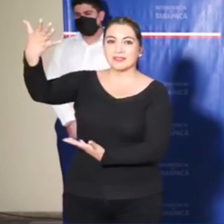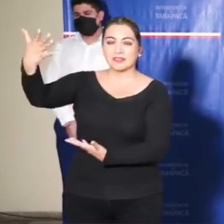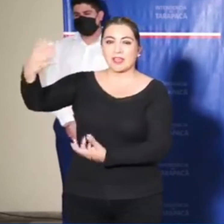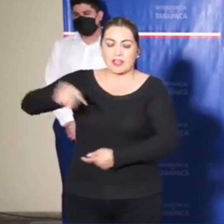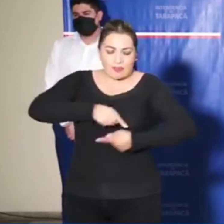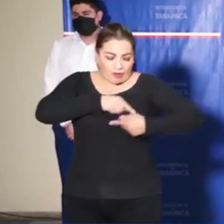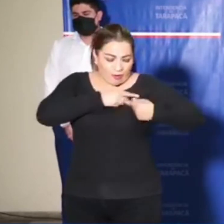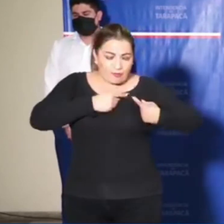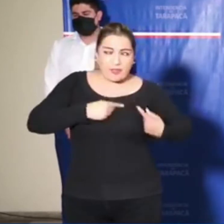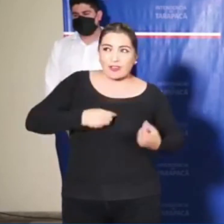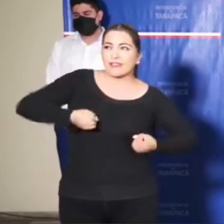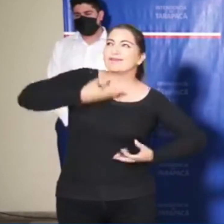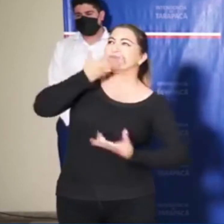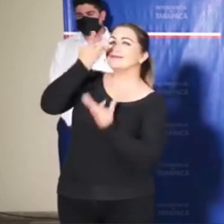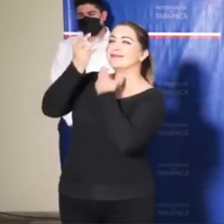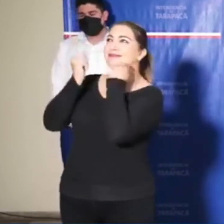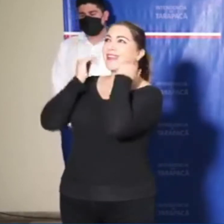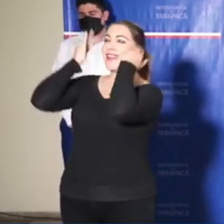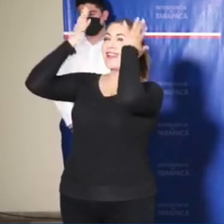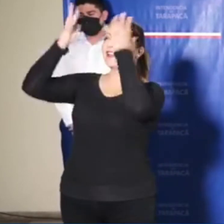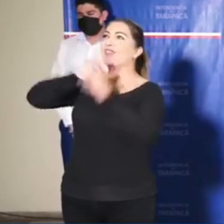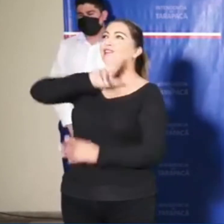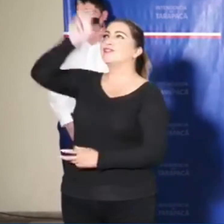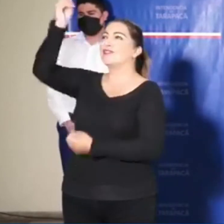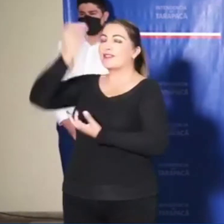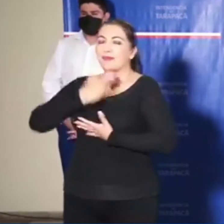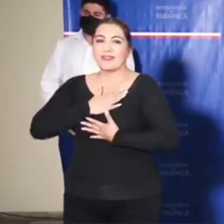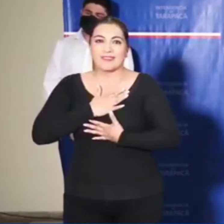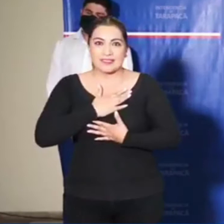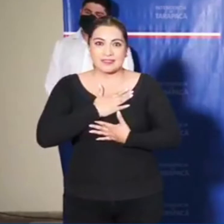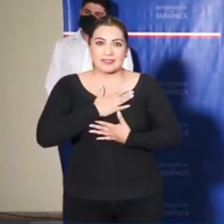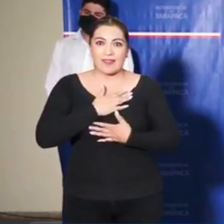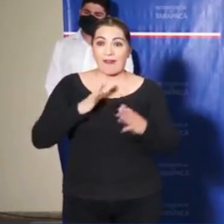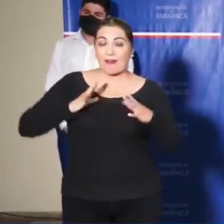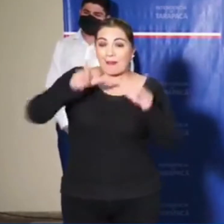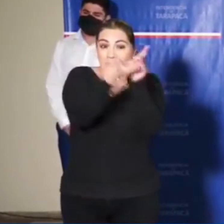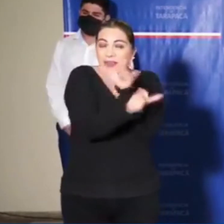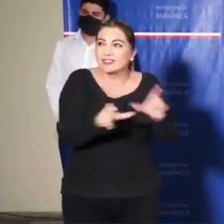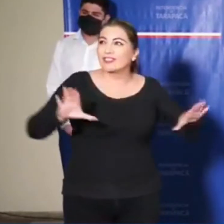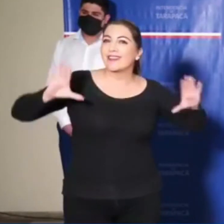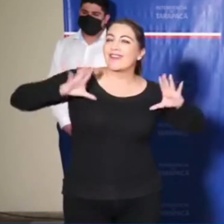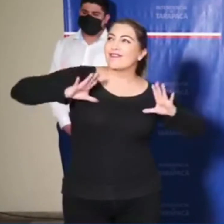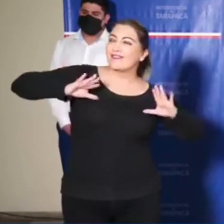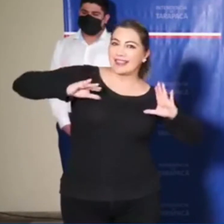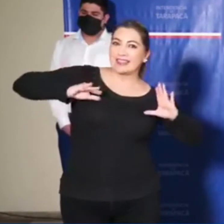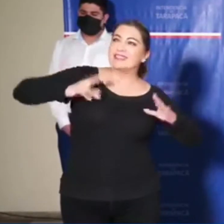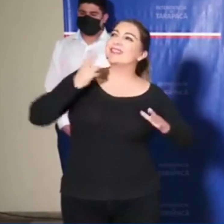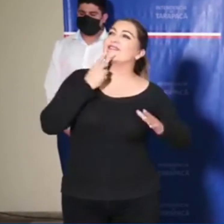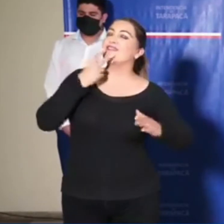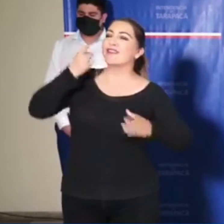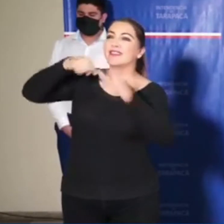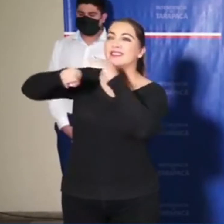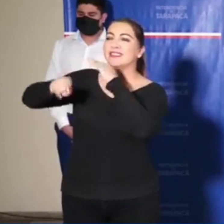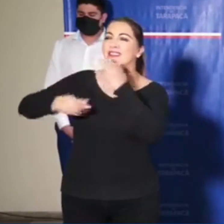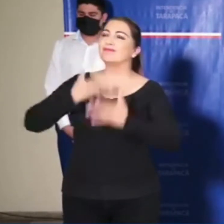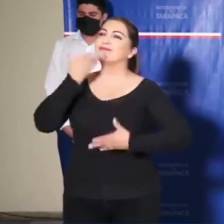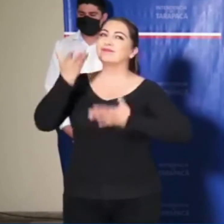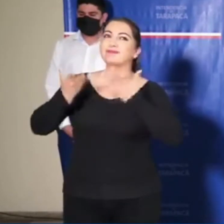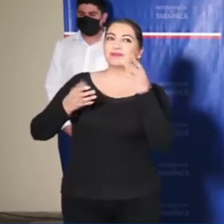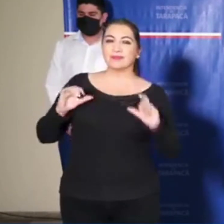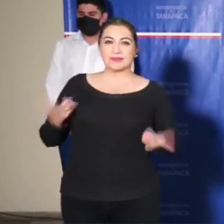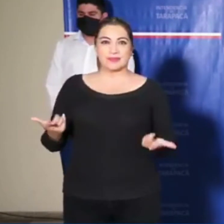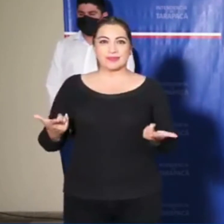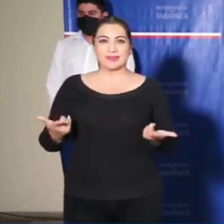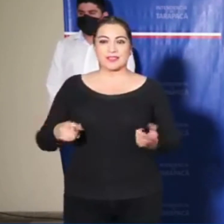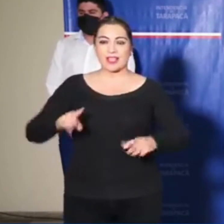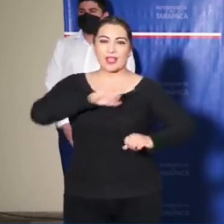el corazón canto alegre al Dios de mi vida. Felices los que viven en tu templo y te alaban sin cesar. Irán